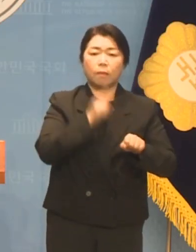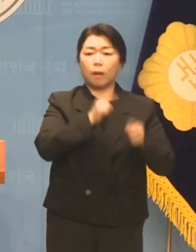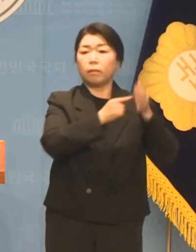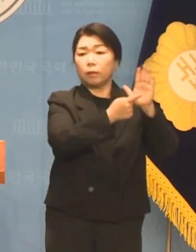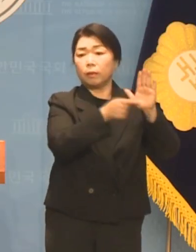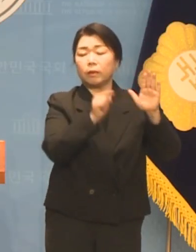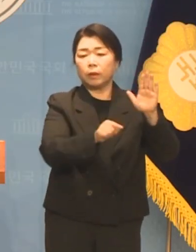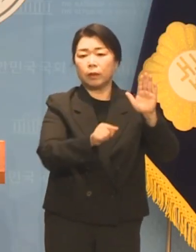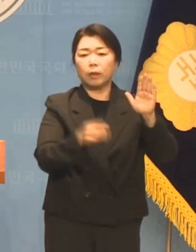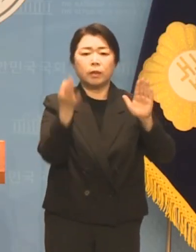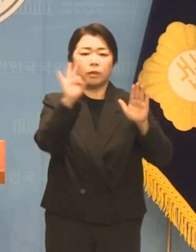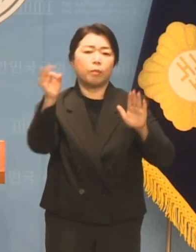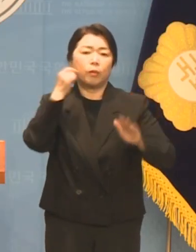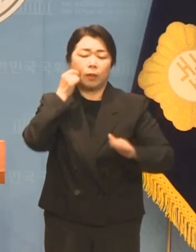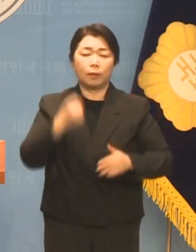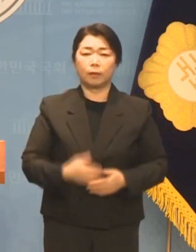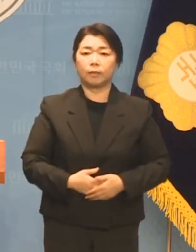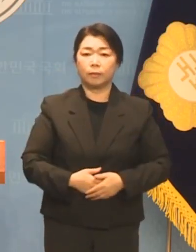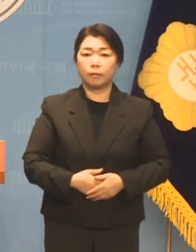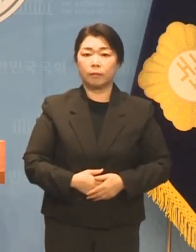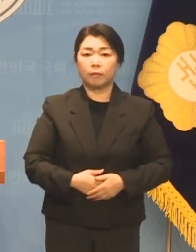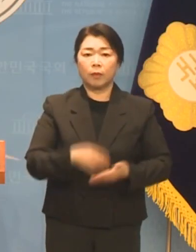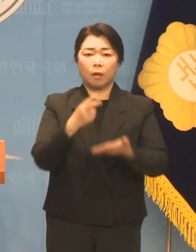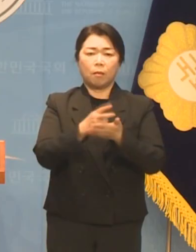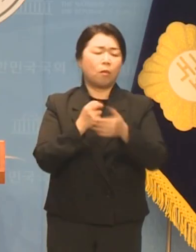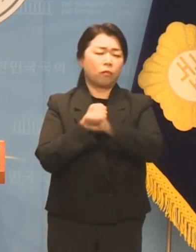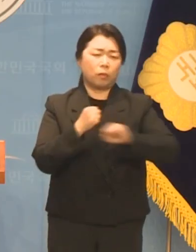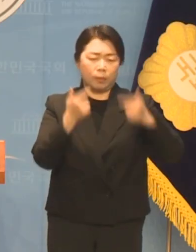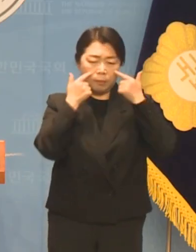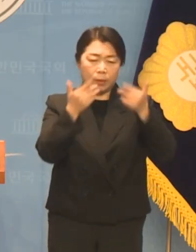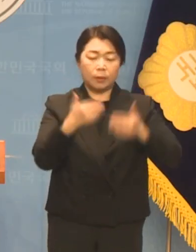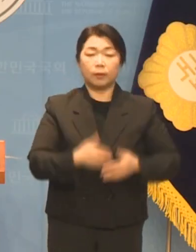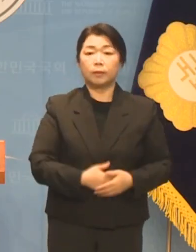인정받지 못한다는 법리 위반,